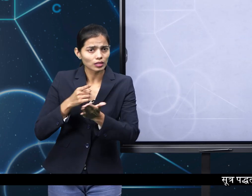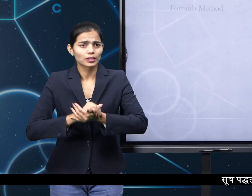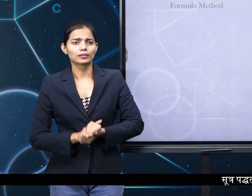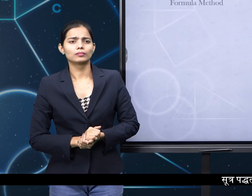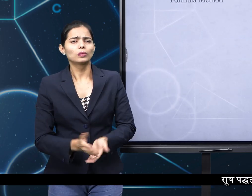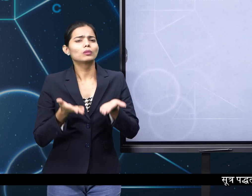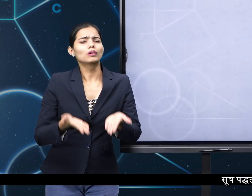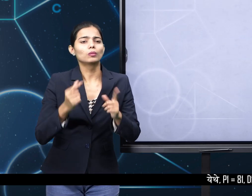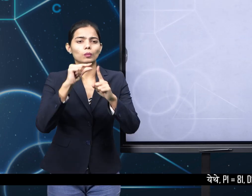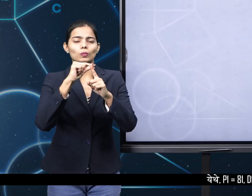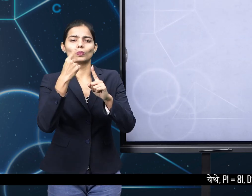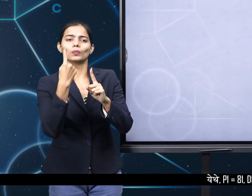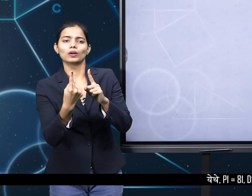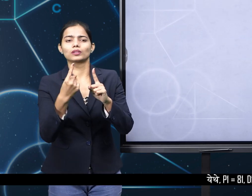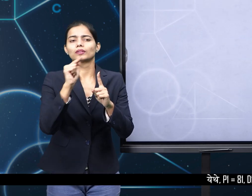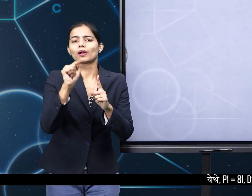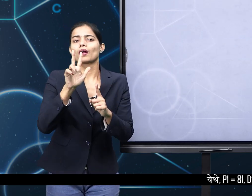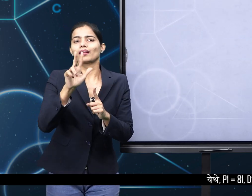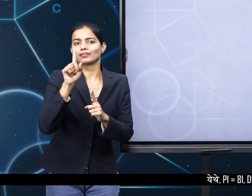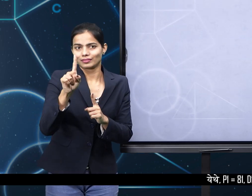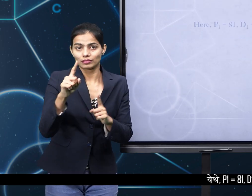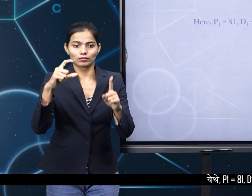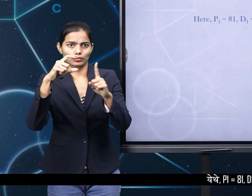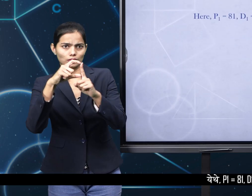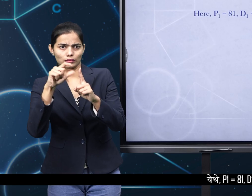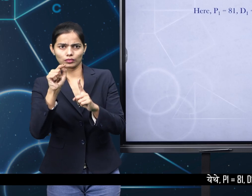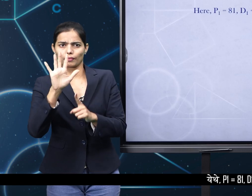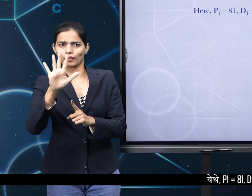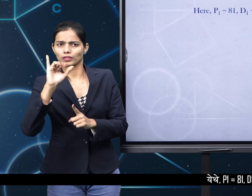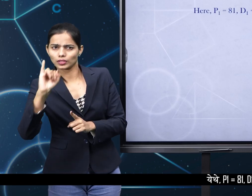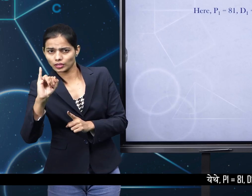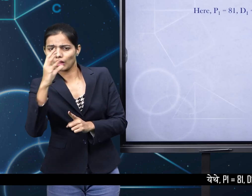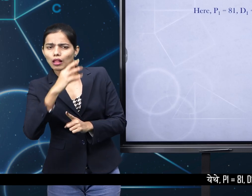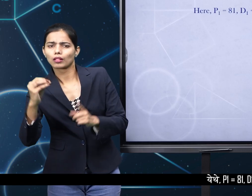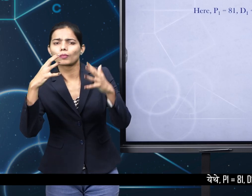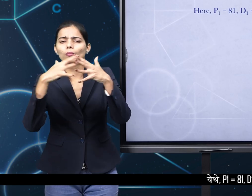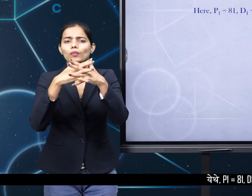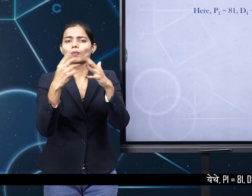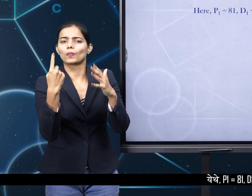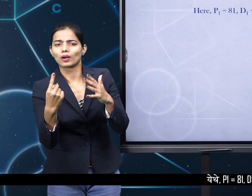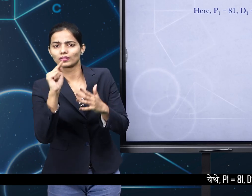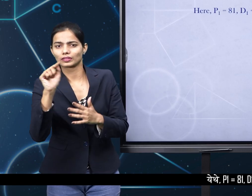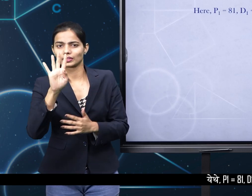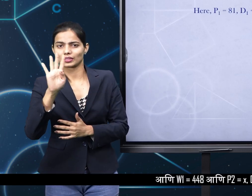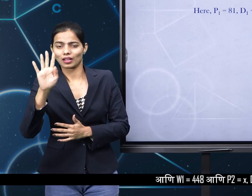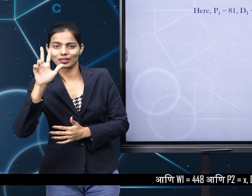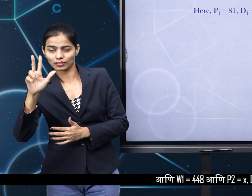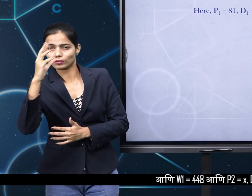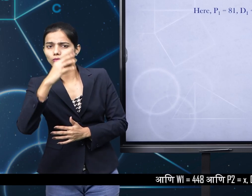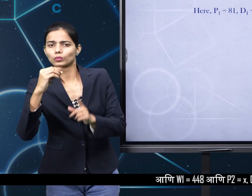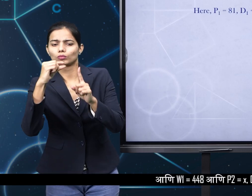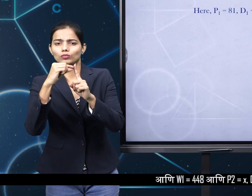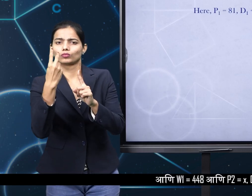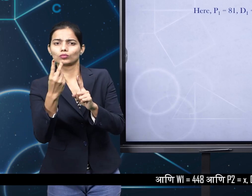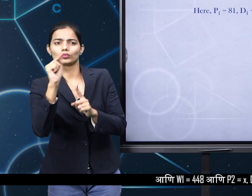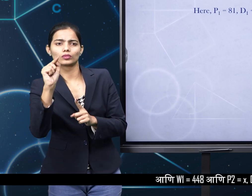सूत्रपद्धत. येथे P1 बरोबर 81, D1 बरोबर 56 आणि